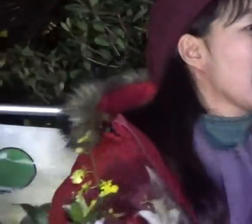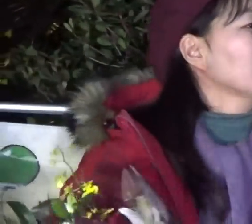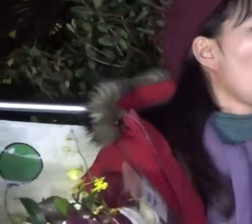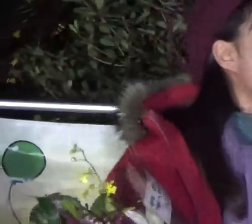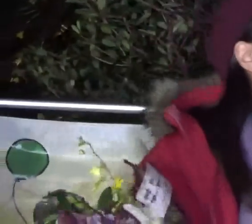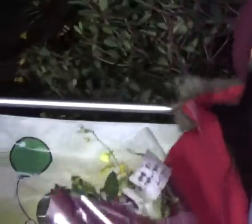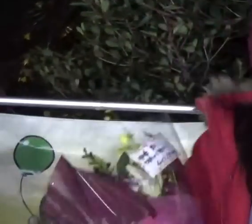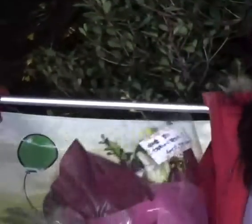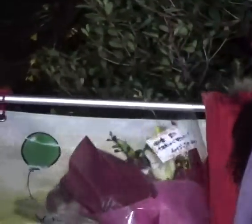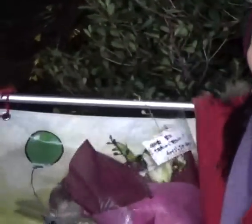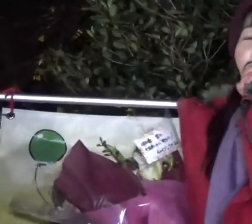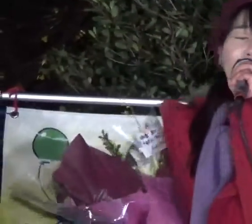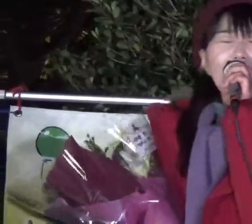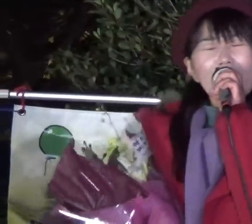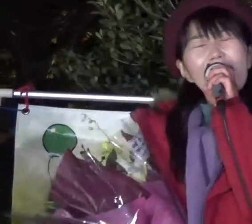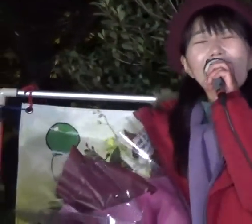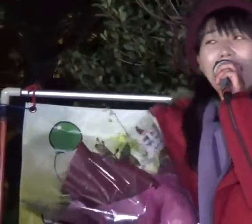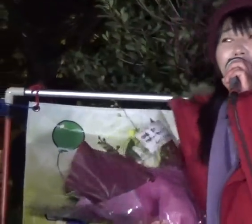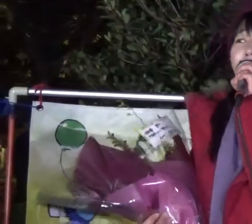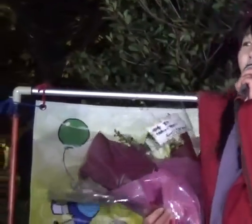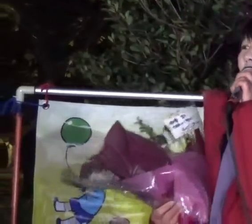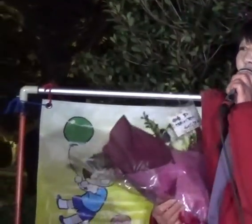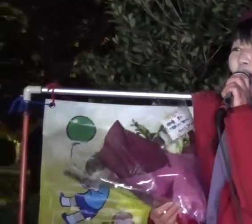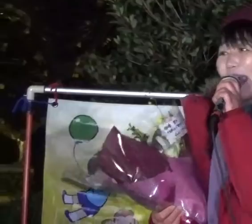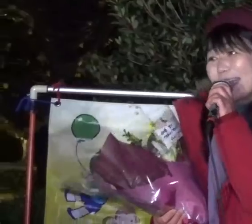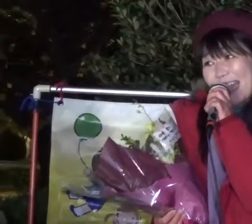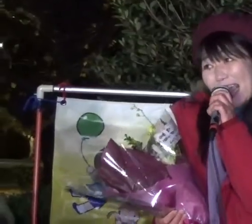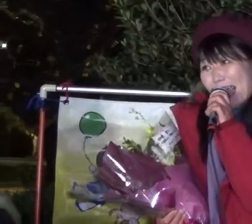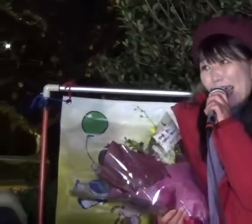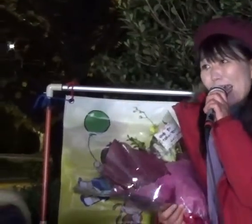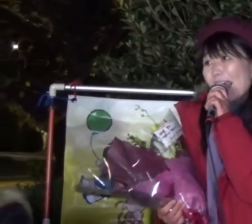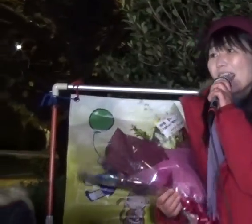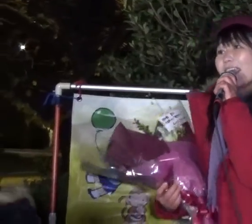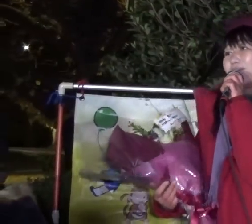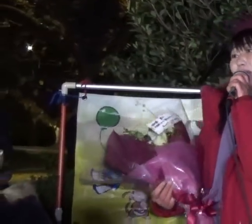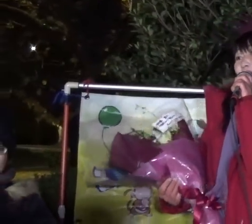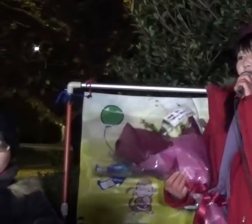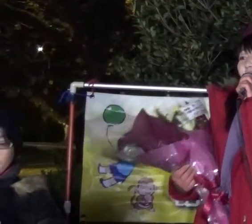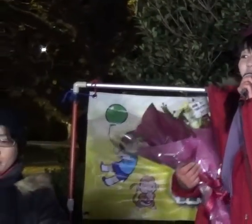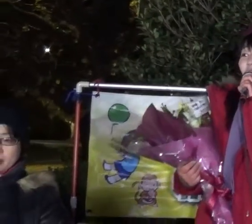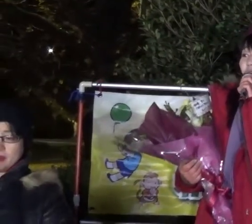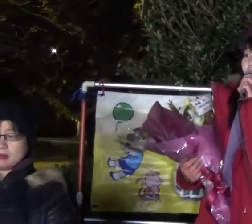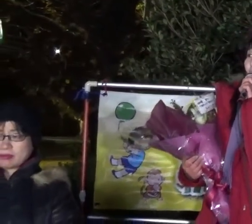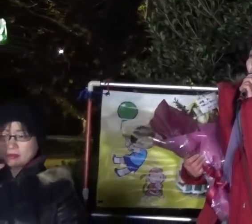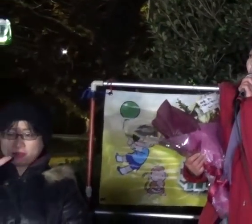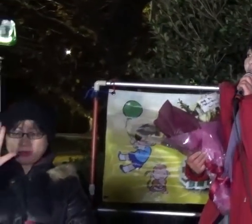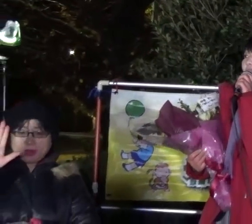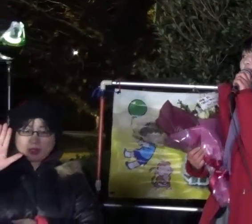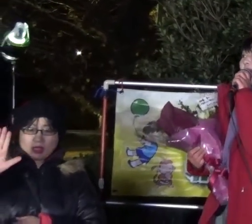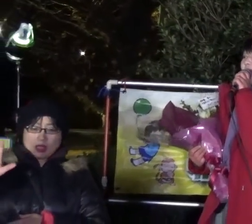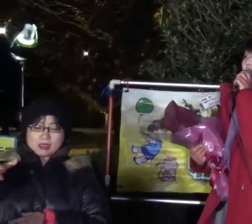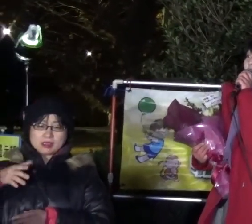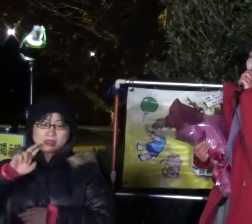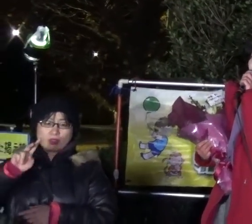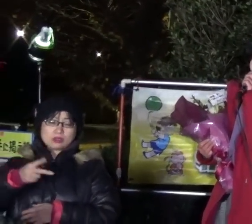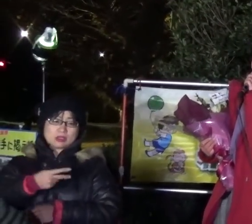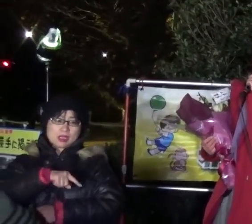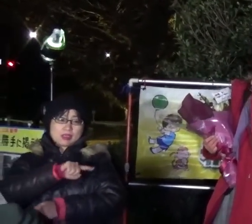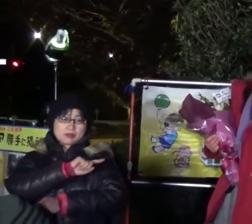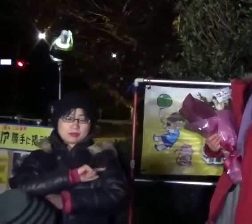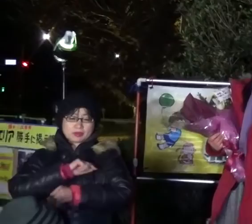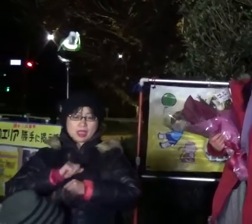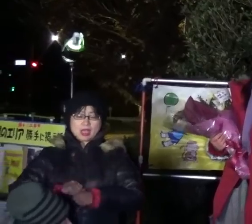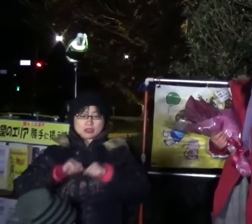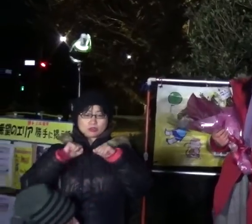足連合乗り越えて野球の敵とし